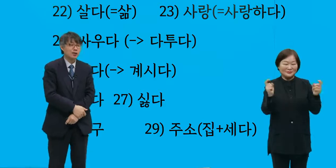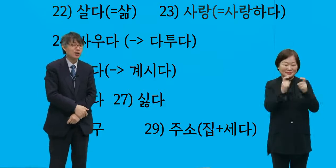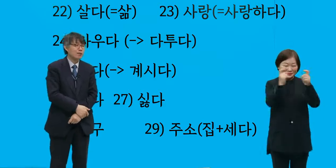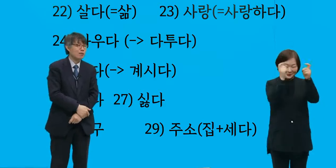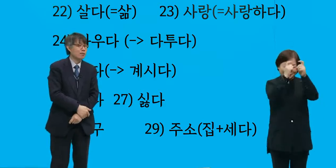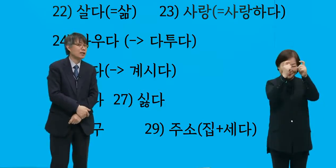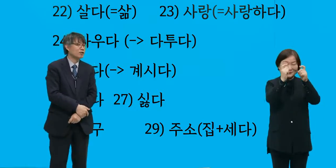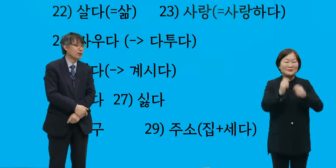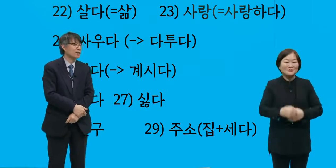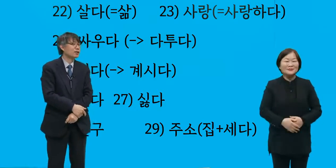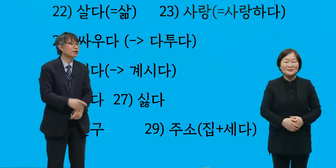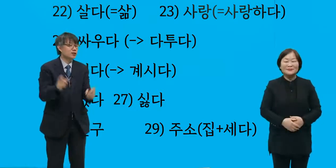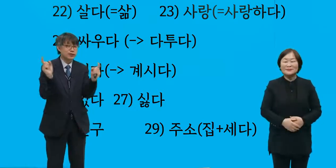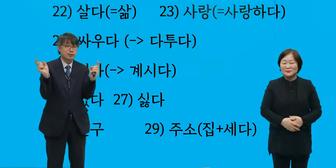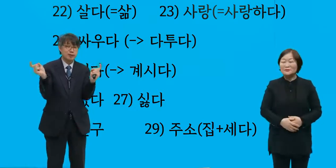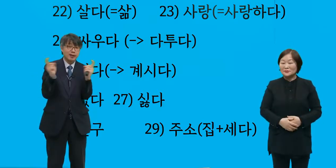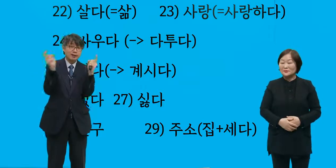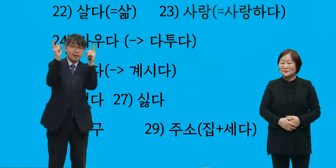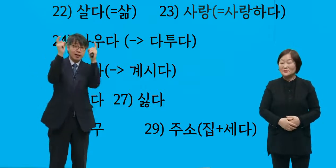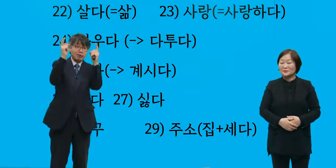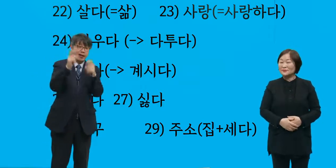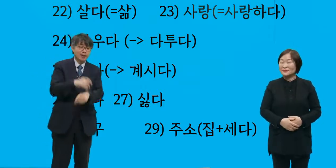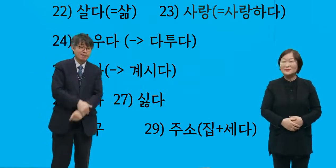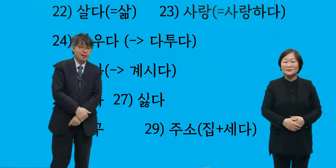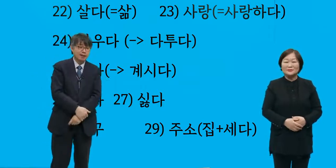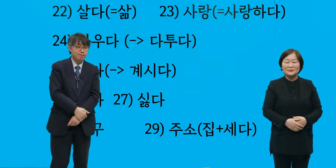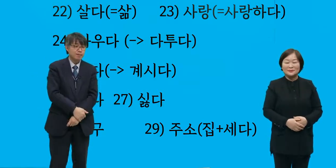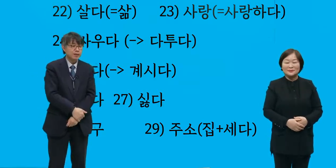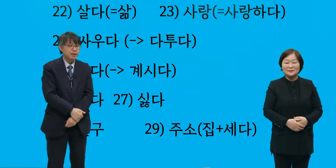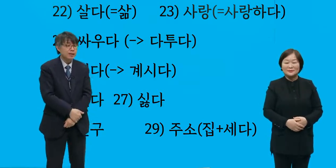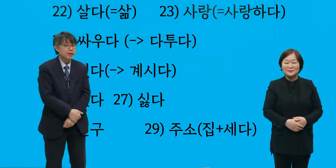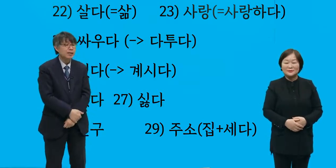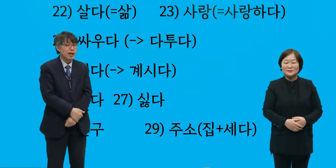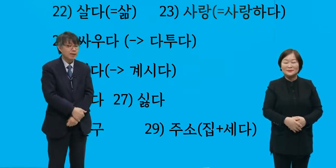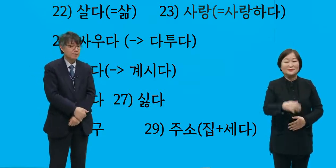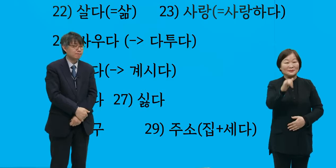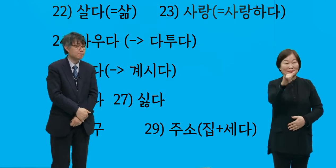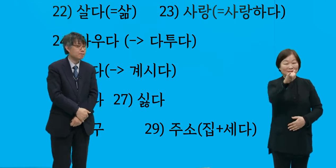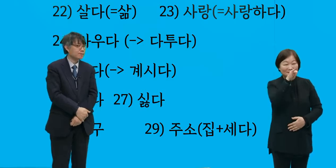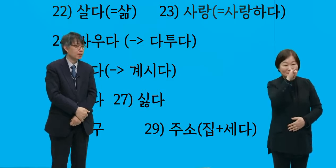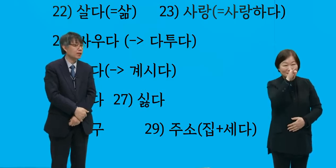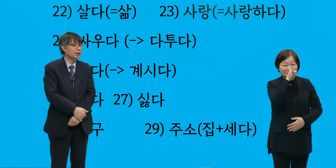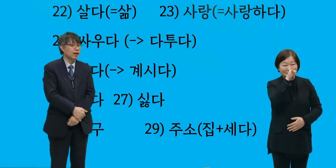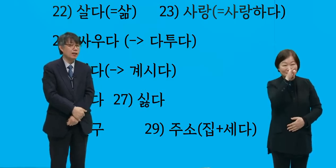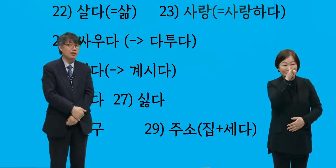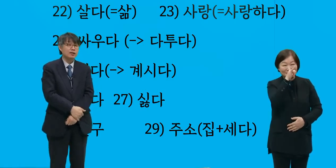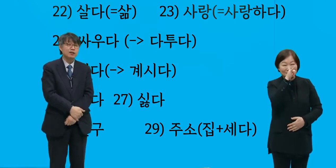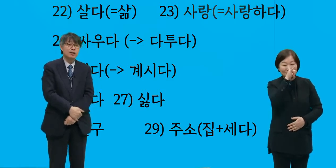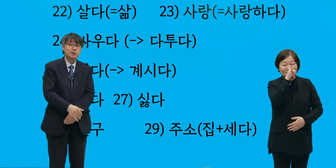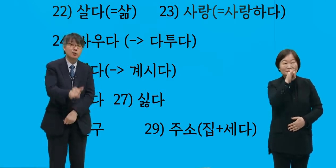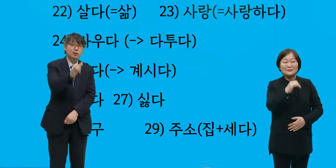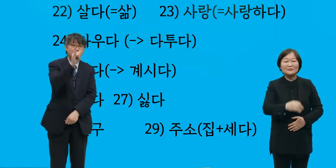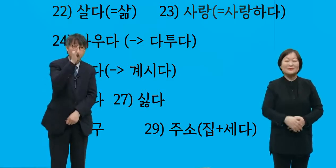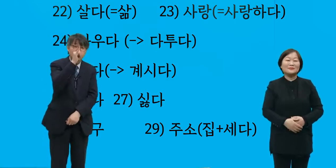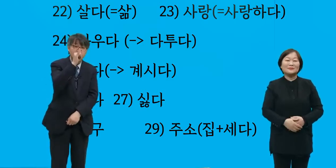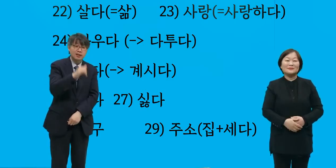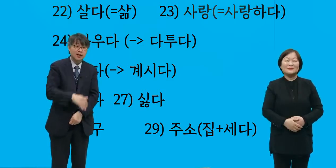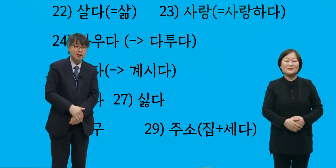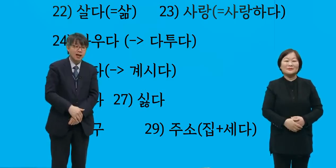이렇게 말다툼하다. 뭐 이런 의미입니다. 다투다. 네. 있다. 이게 보통 물건 같은 게